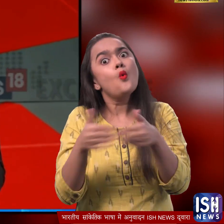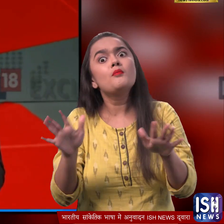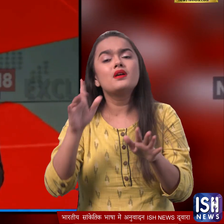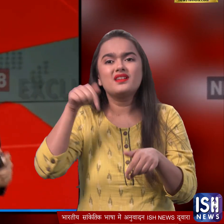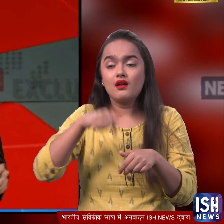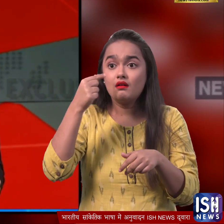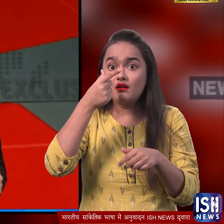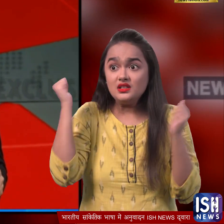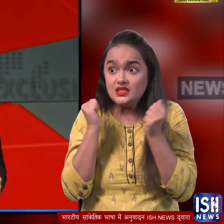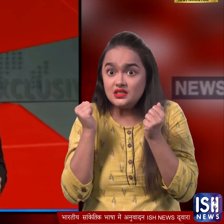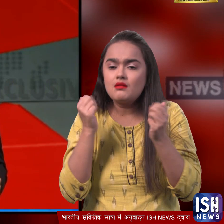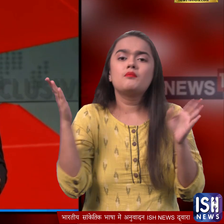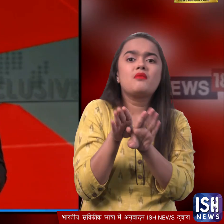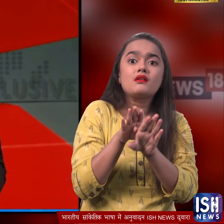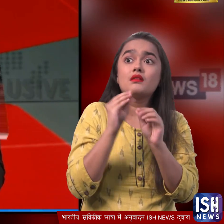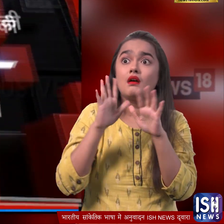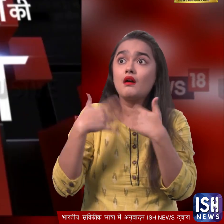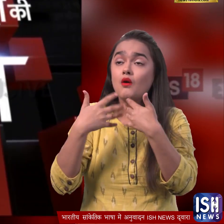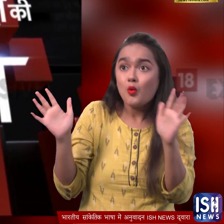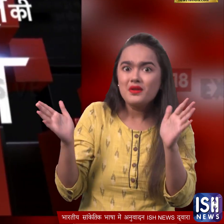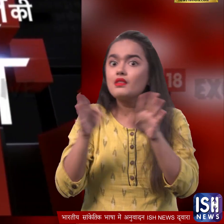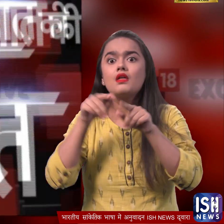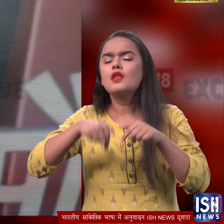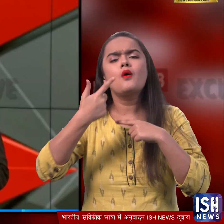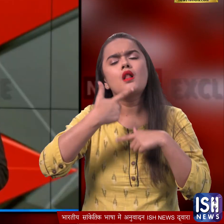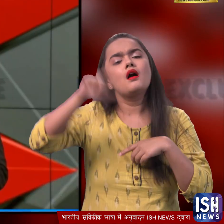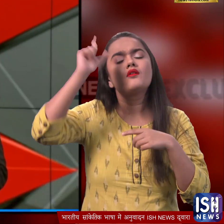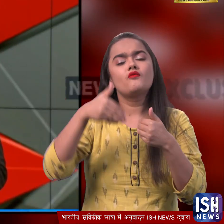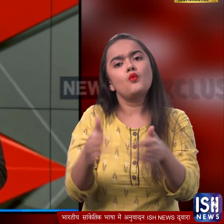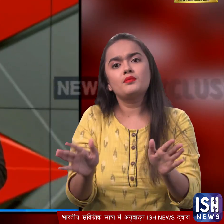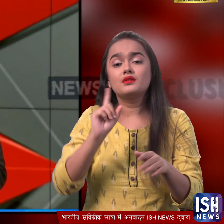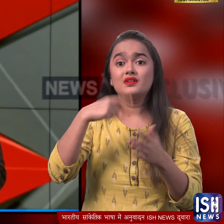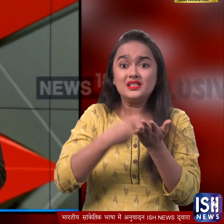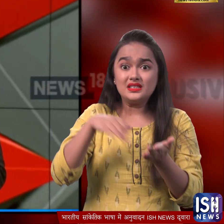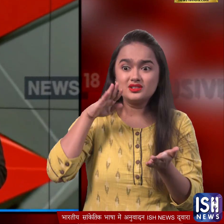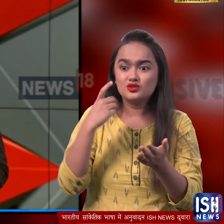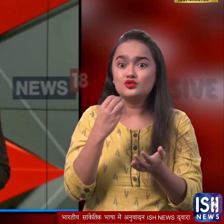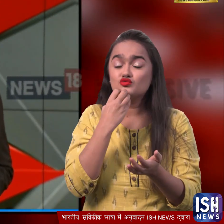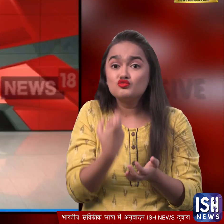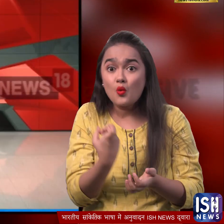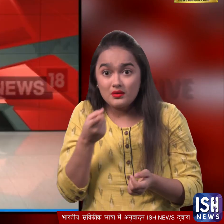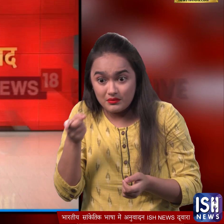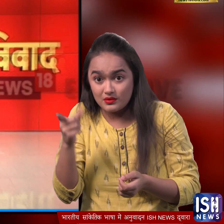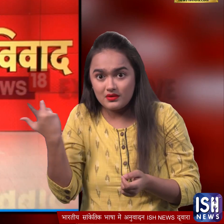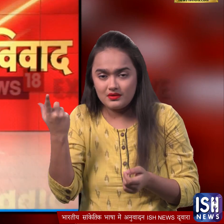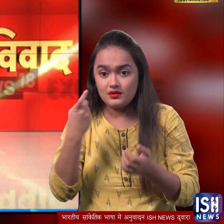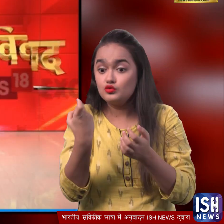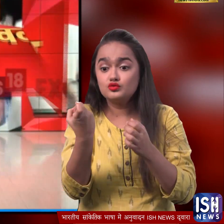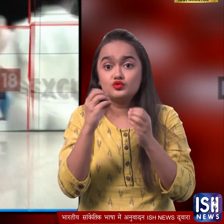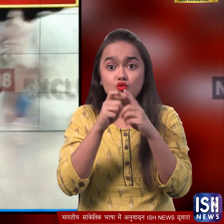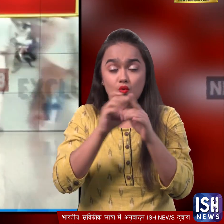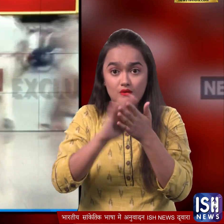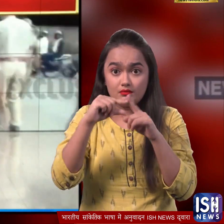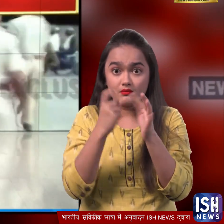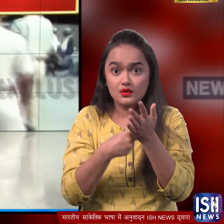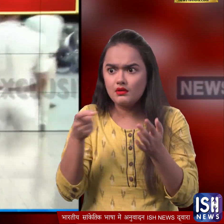खुला रहेगा, जो अभी सर्दियों में बर्फबारी की वजह से अक्सर बंद हो जाता। राजस्थान के जोधपुर में कई मामलों में आरोपी रहे लवली कंडारा नाम के एक